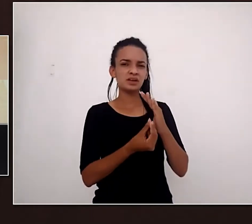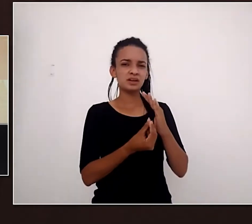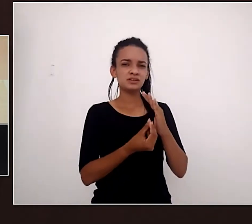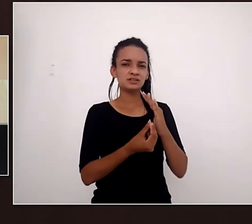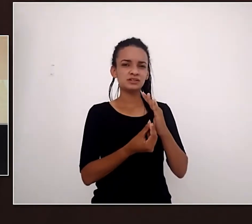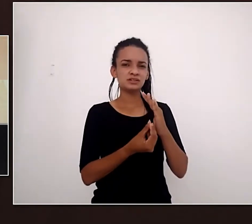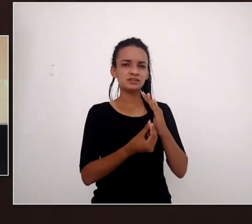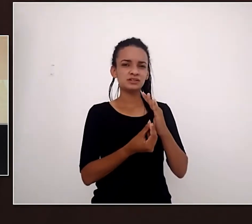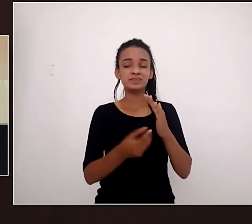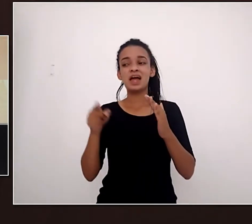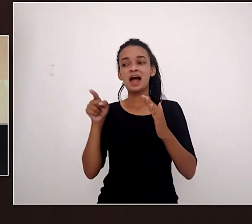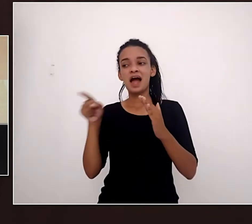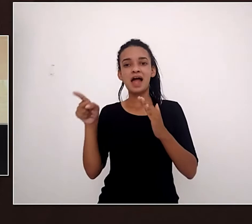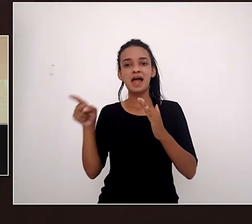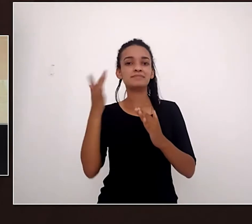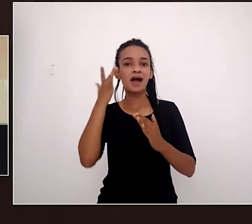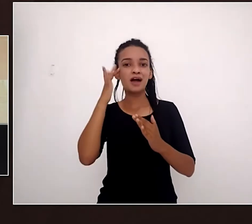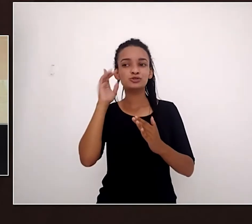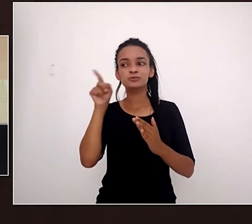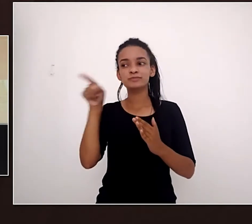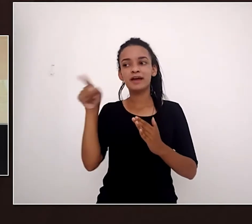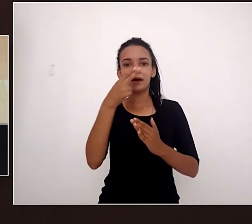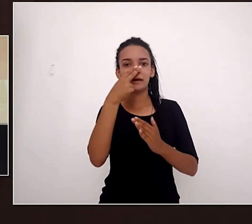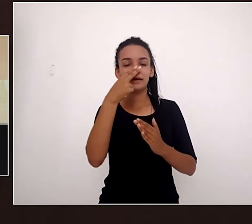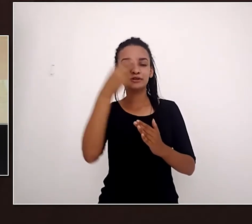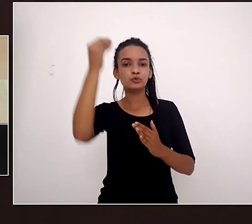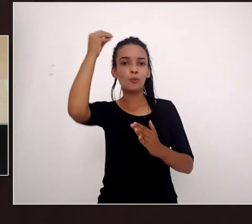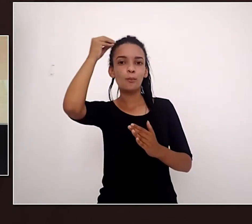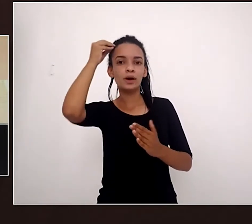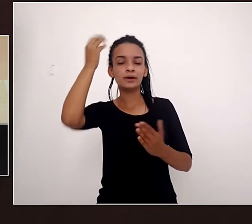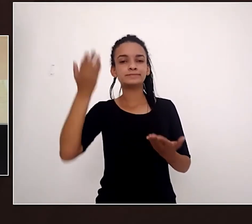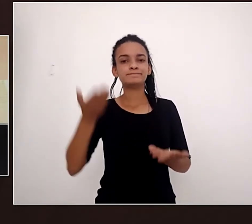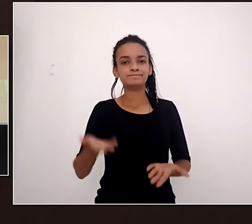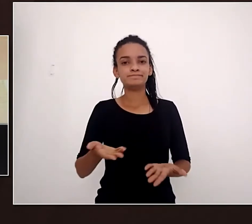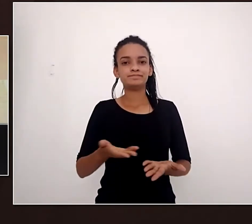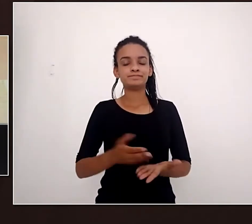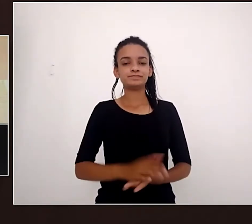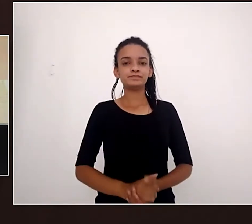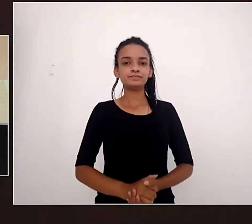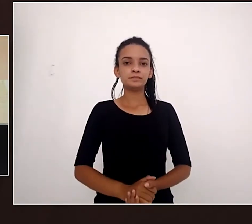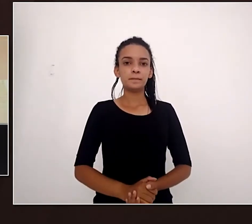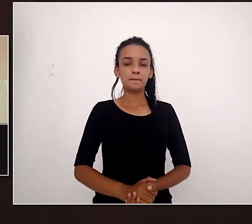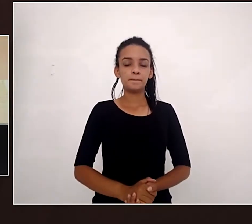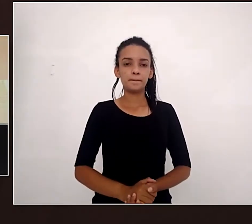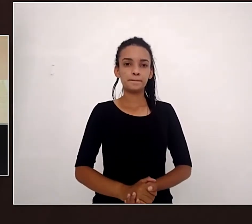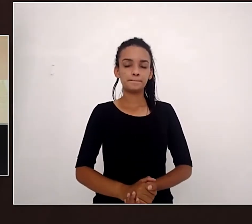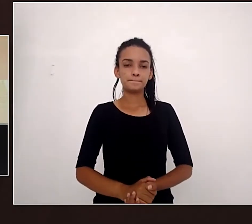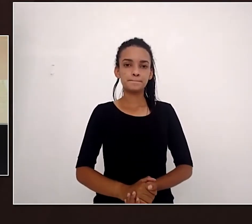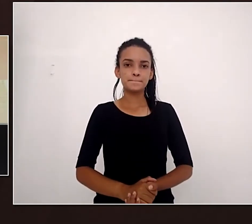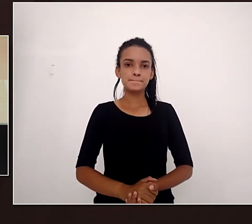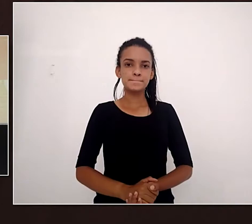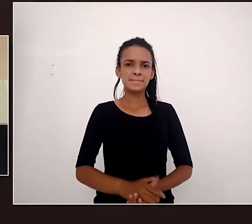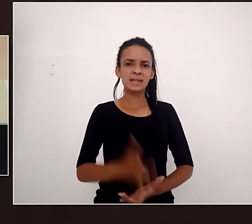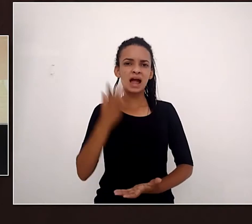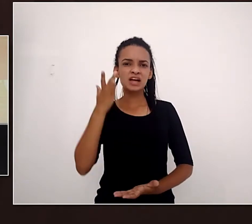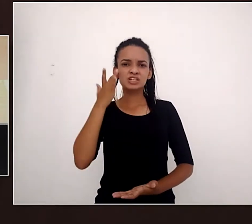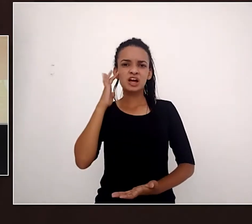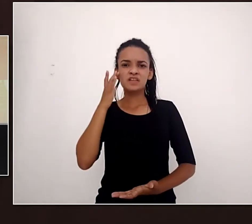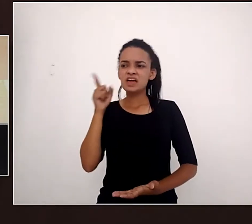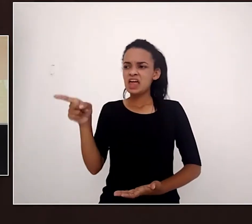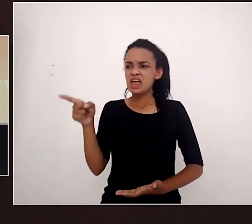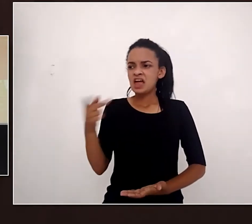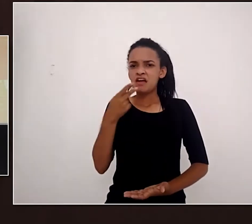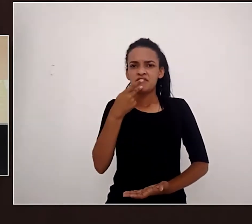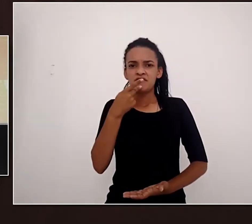Porque eles acham que a igreja está pregando heresia, pregando uma coisa, né, fora da tradição dos pais